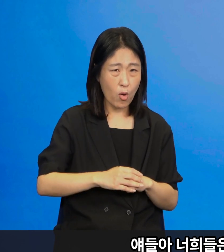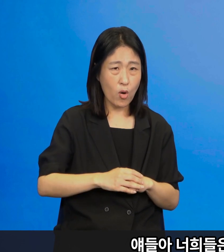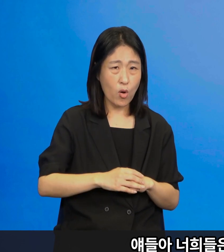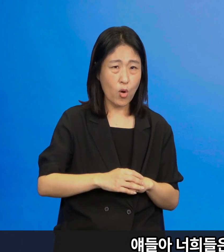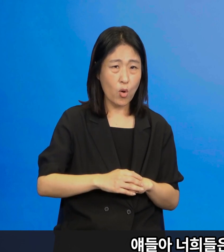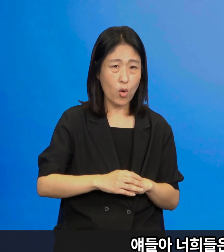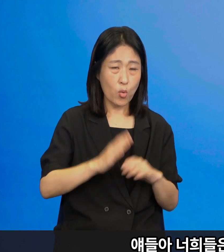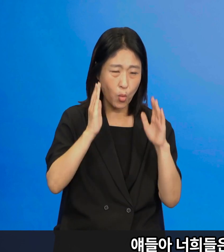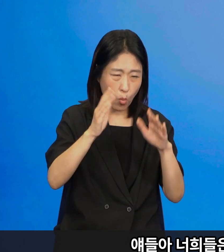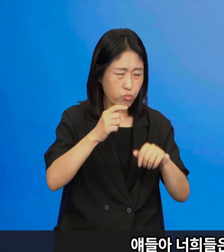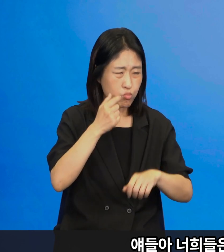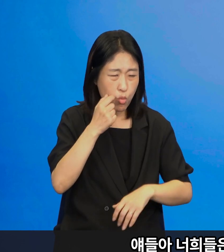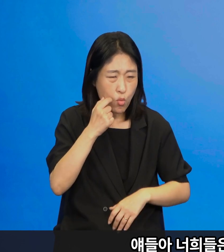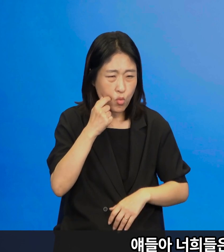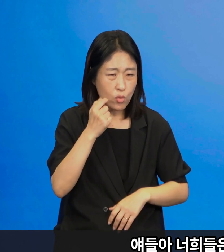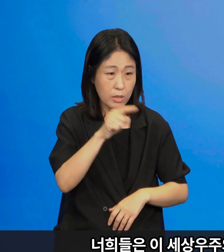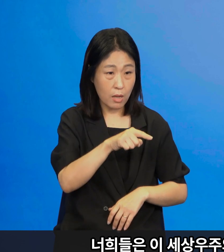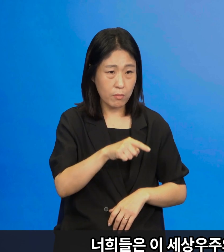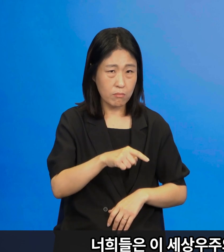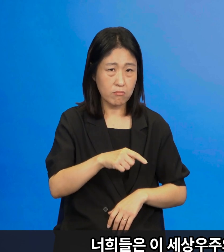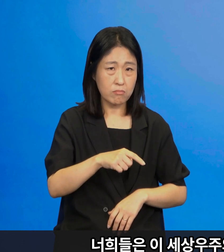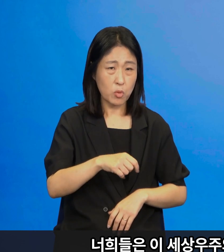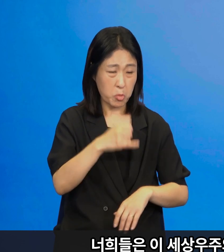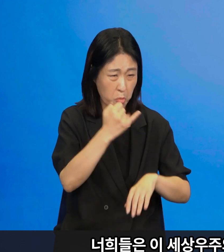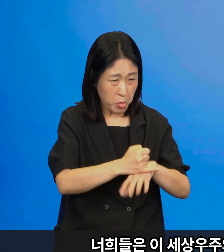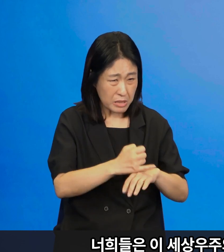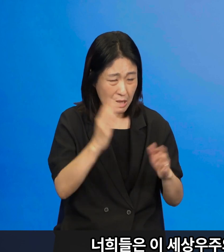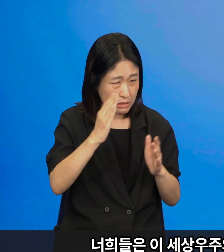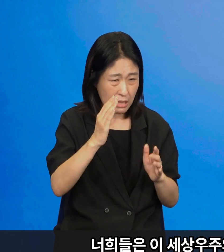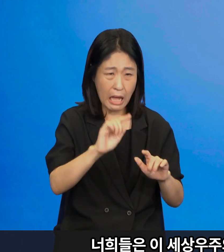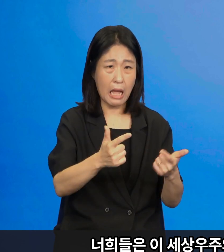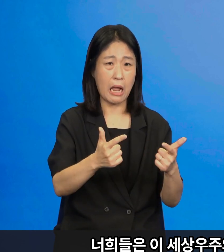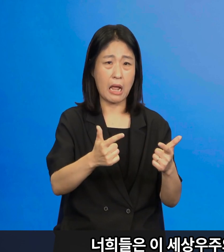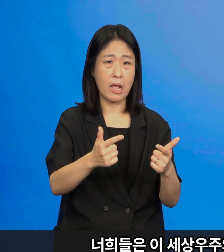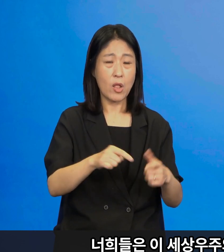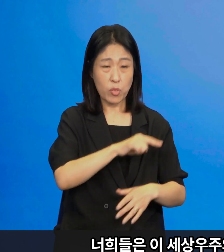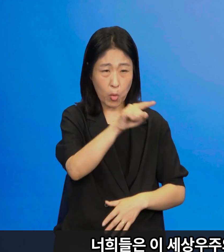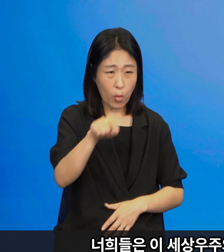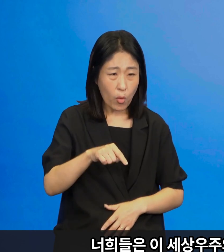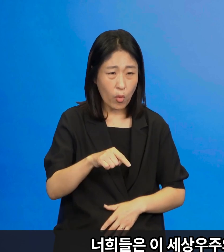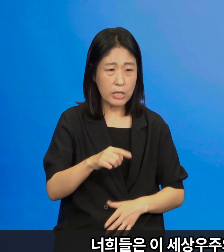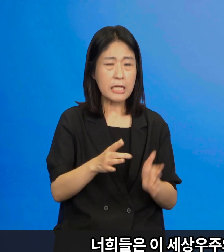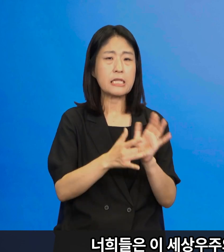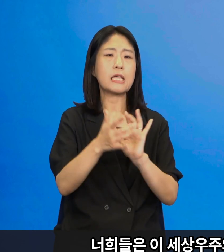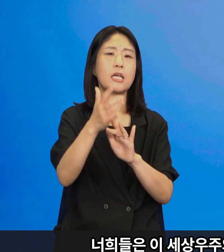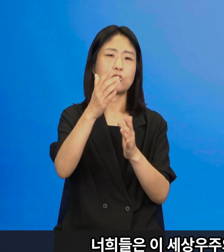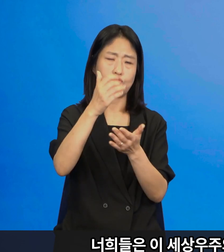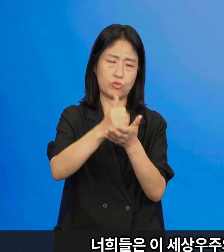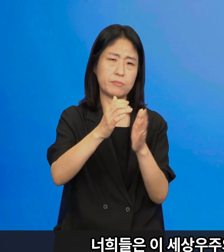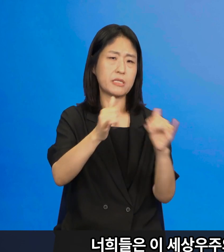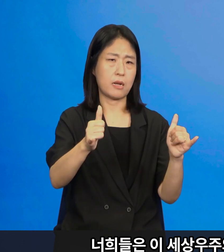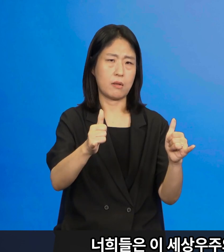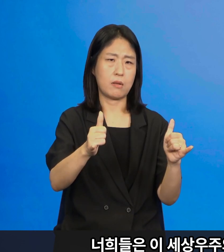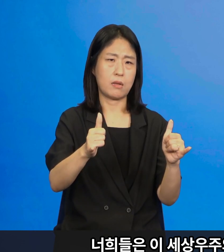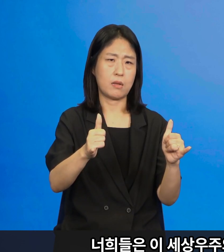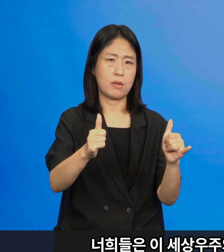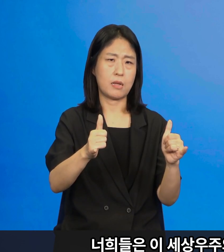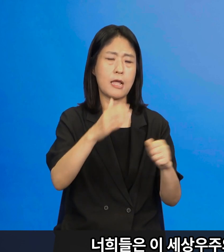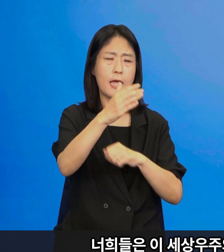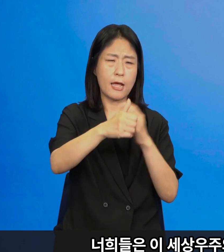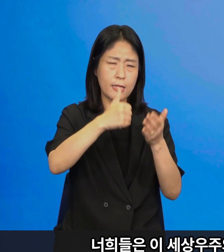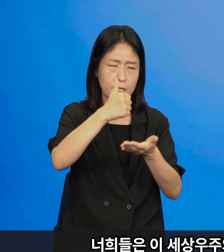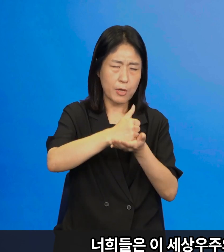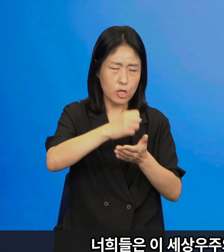너희들은 예수님의 사람이고 너희들은 이 세상의 이 우주의 단 하나뿐인